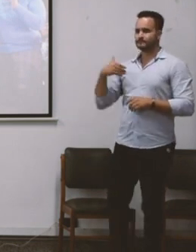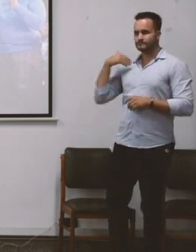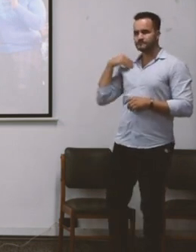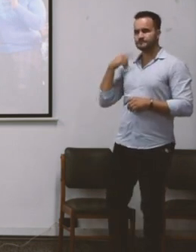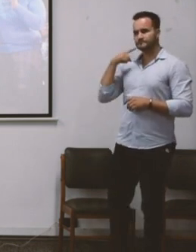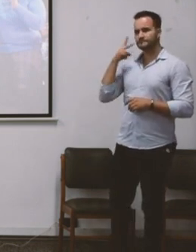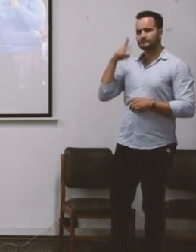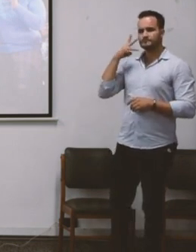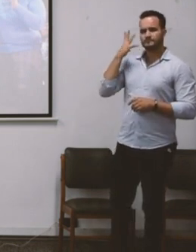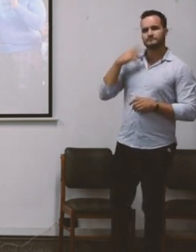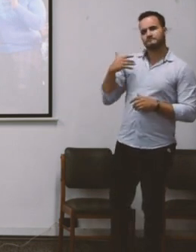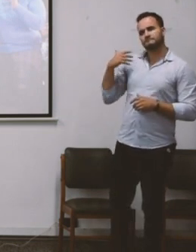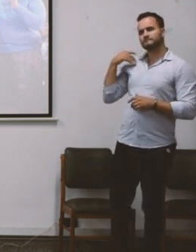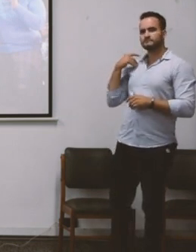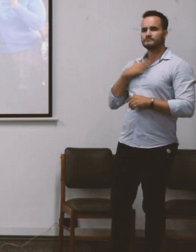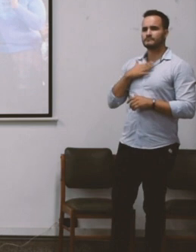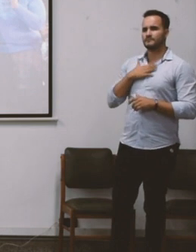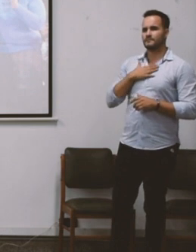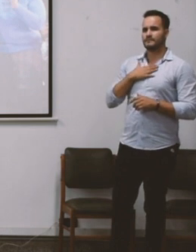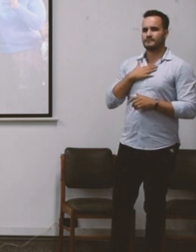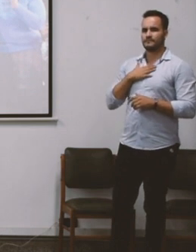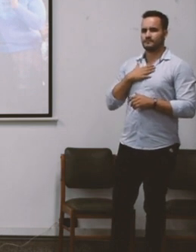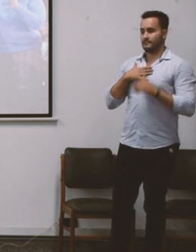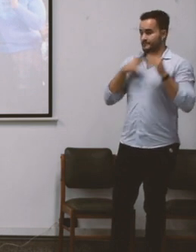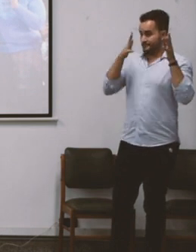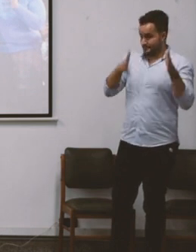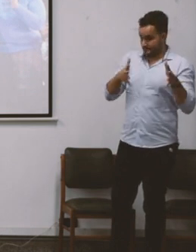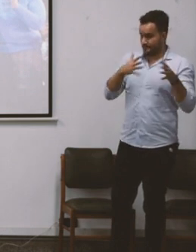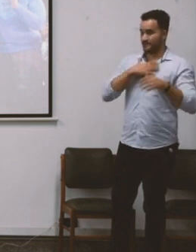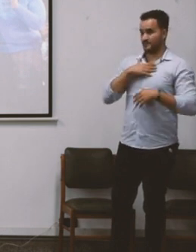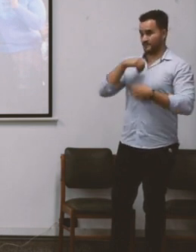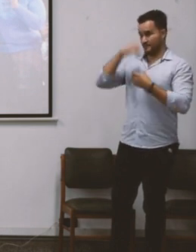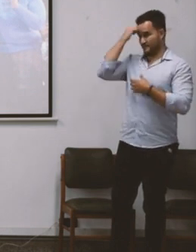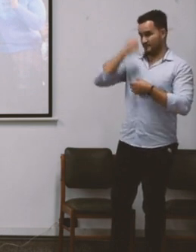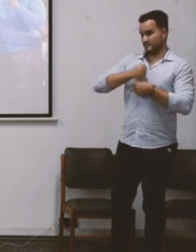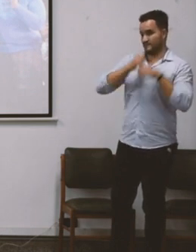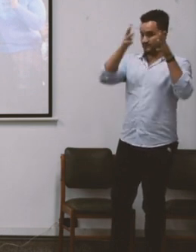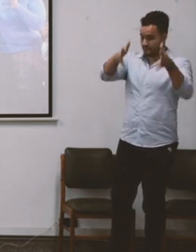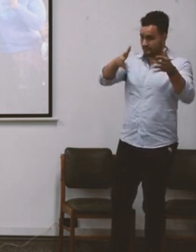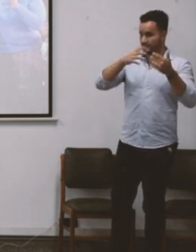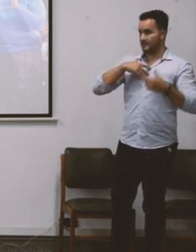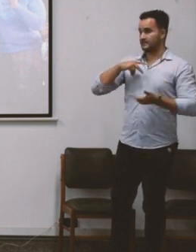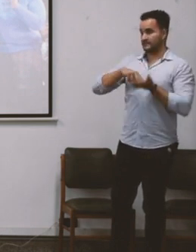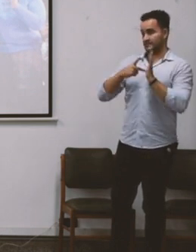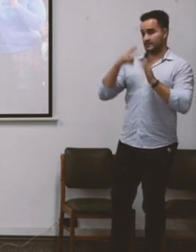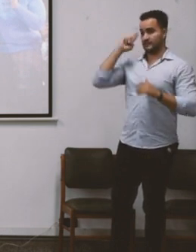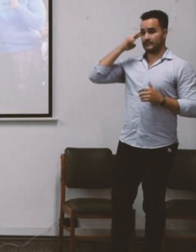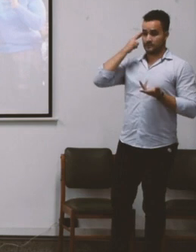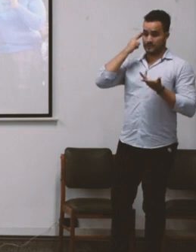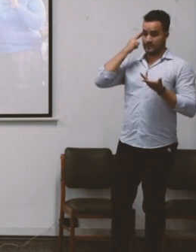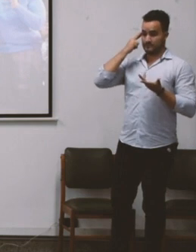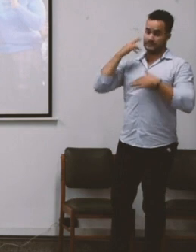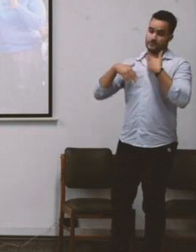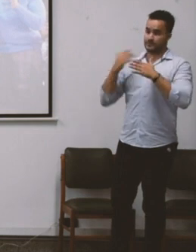días, porque en lo que yo enseño justamente se ha llamado retraso mental,